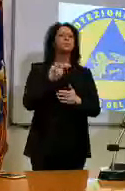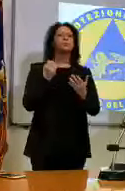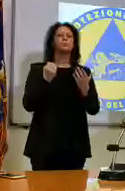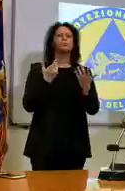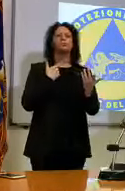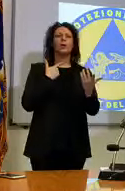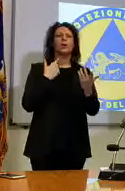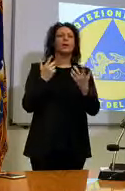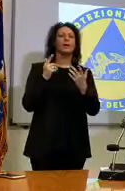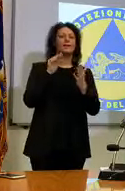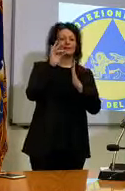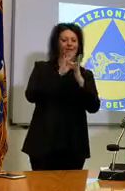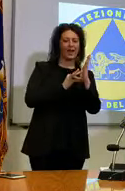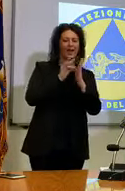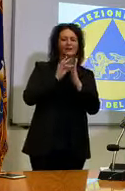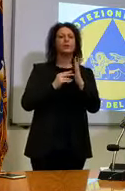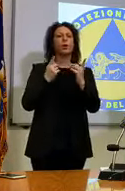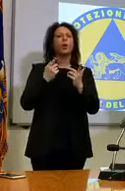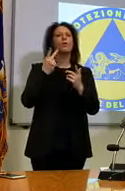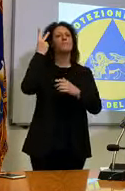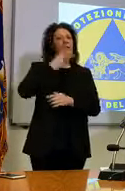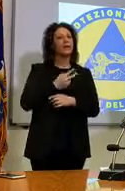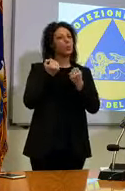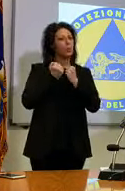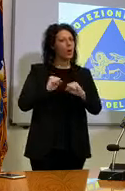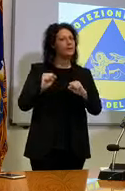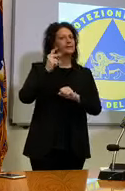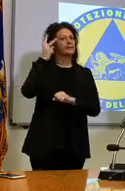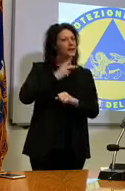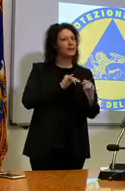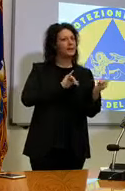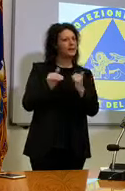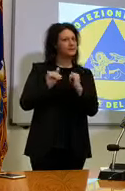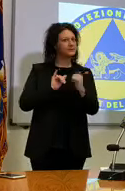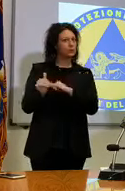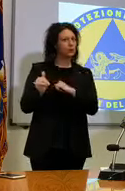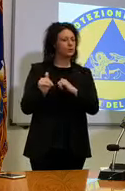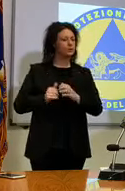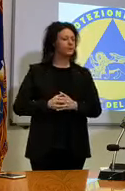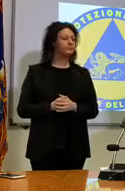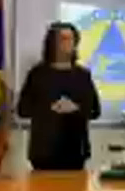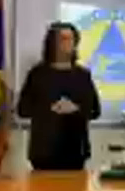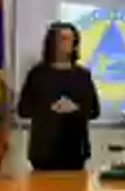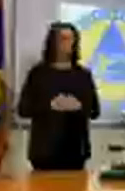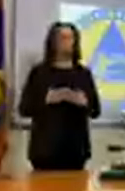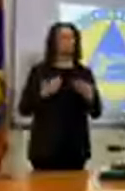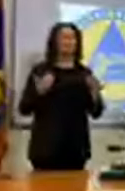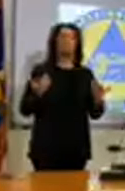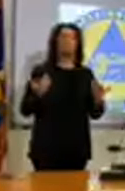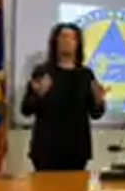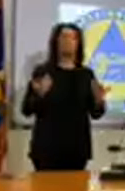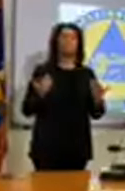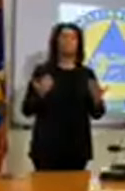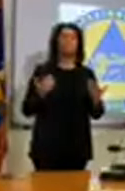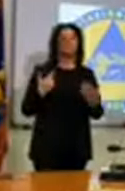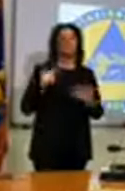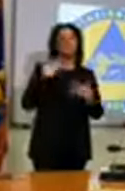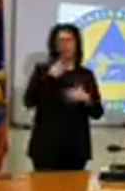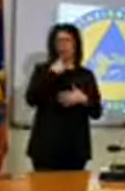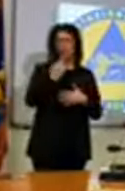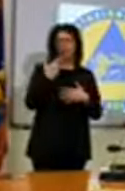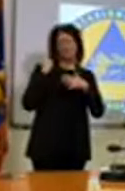decessi, oppure vere dimissioni e guarigioni? Ma guardate, il tema vero è che noi per avere una direzione, lo dico da una